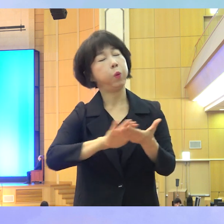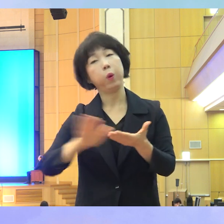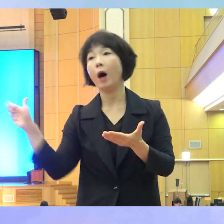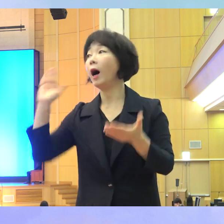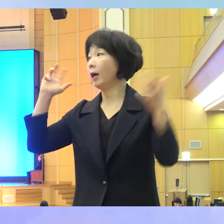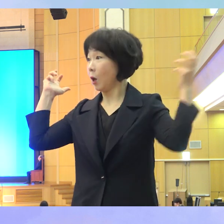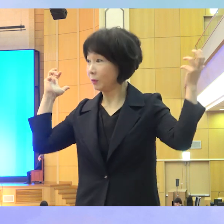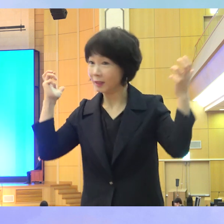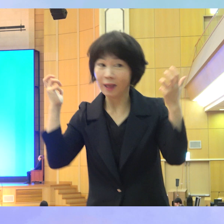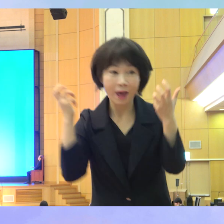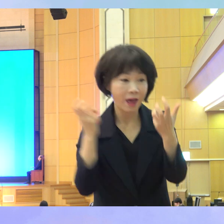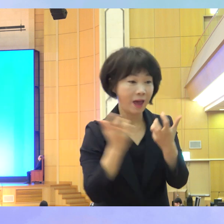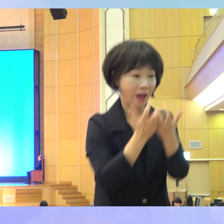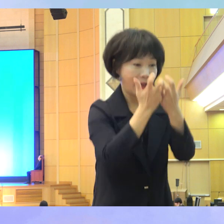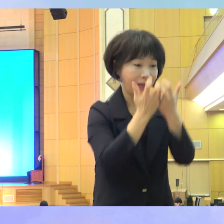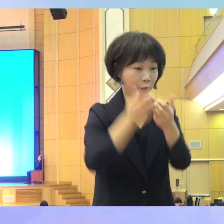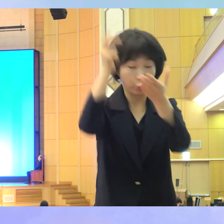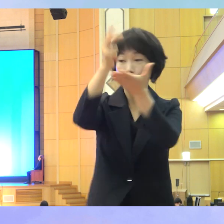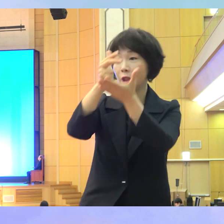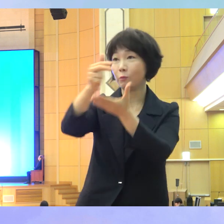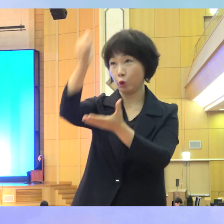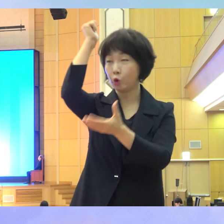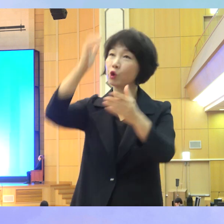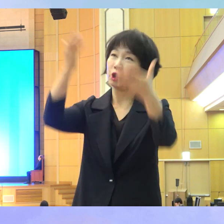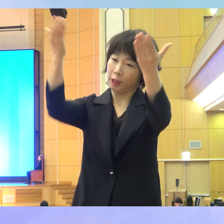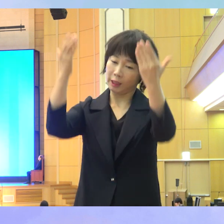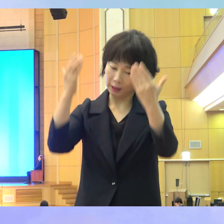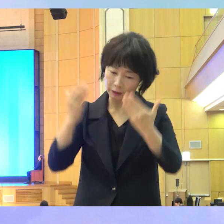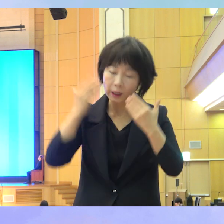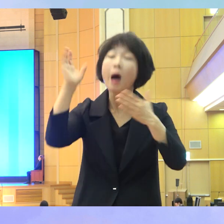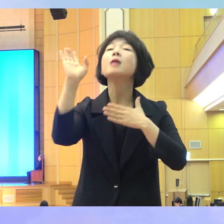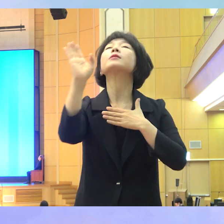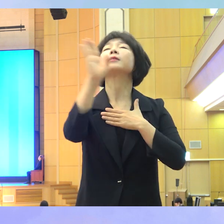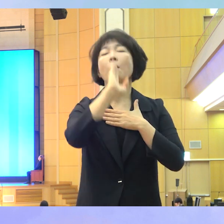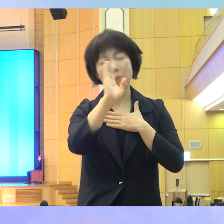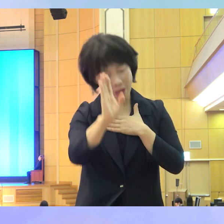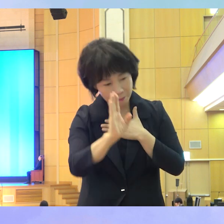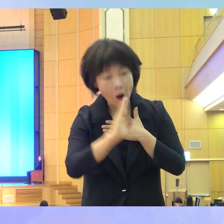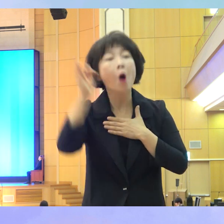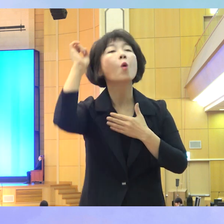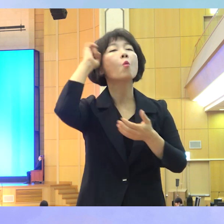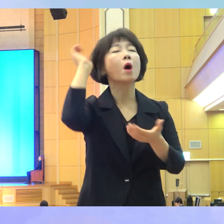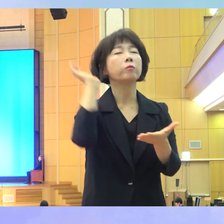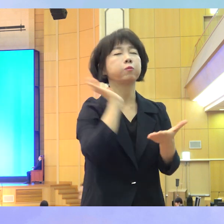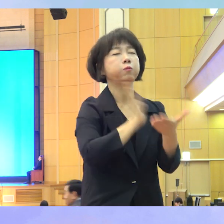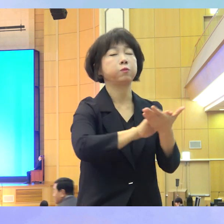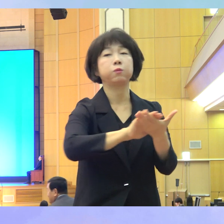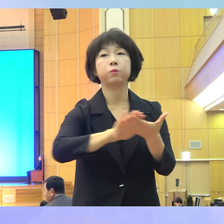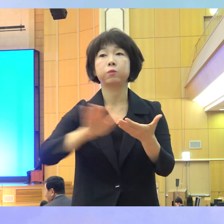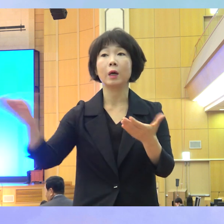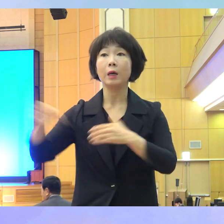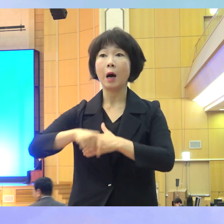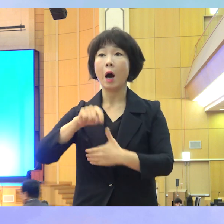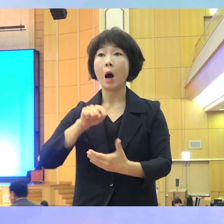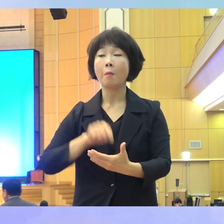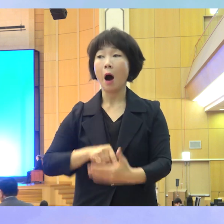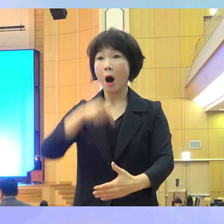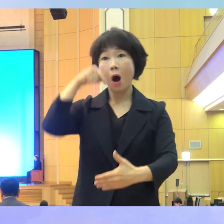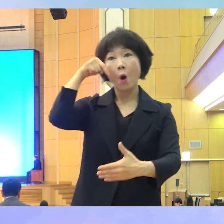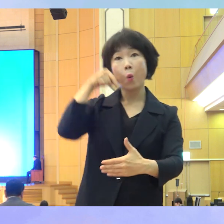평강 넘치네. 주님 주시는 참된 평화가